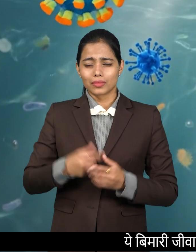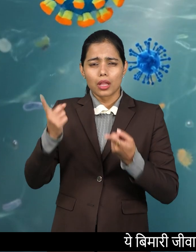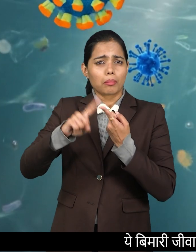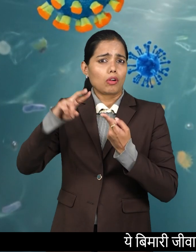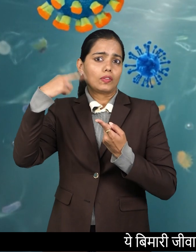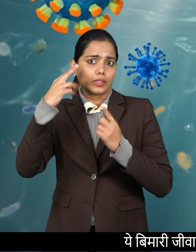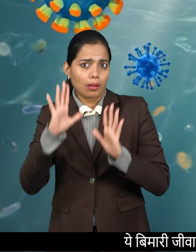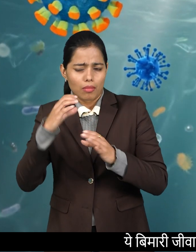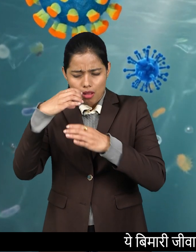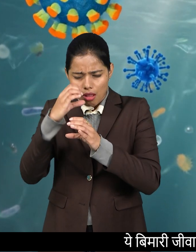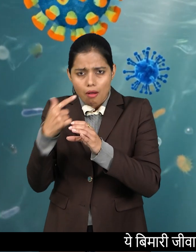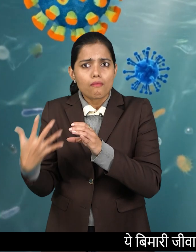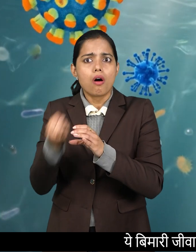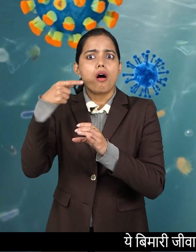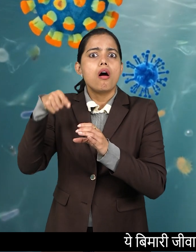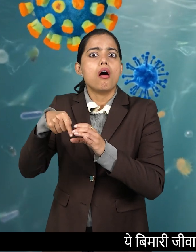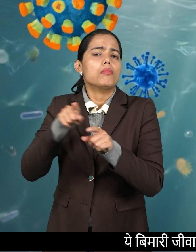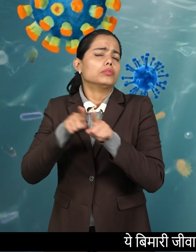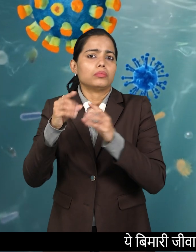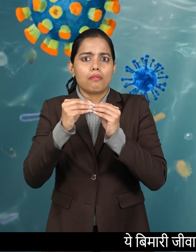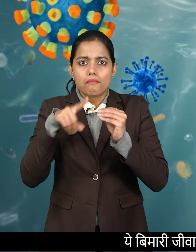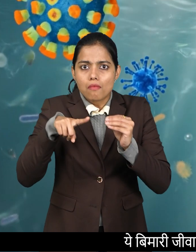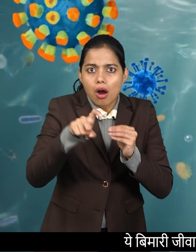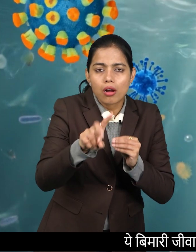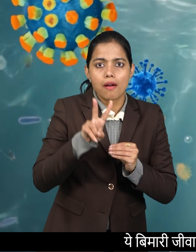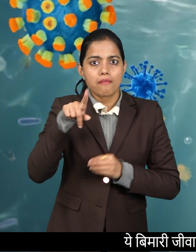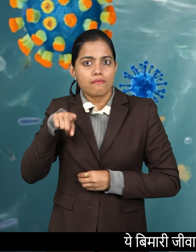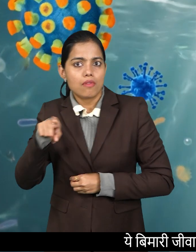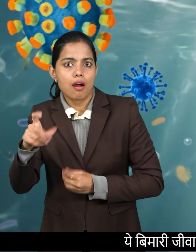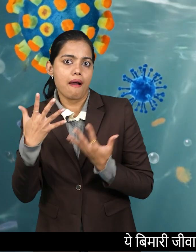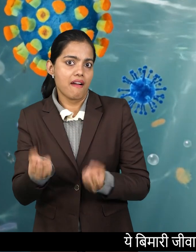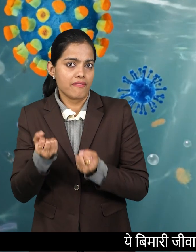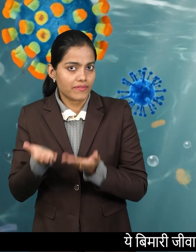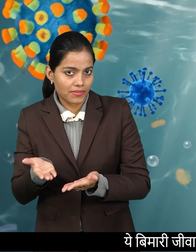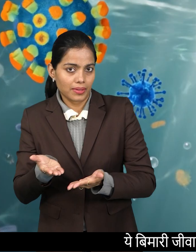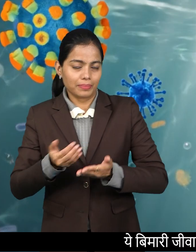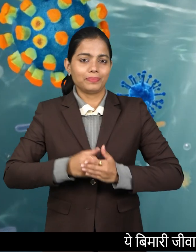ये बीमारी जीवाणु तथा विषाणु जैसे सूक्ष्म जीवों से होती है।